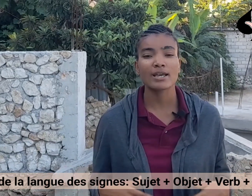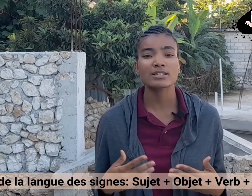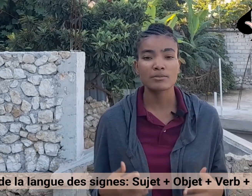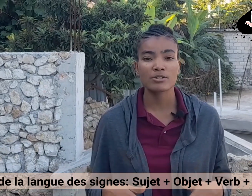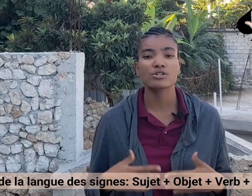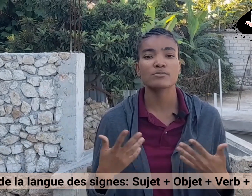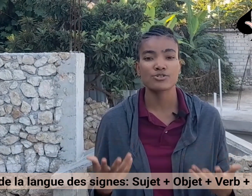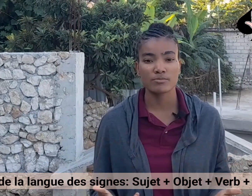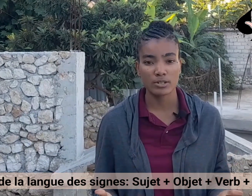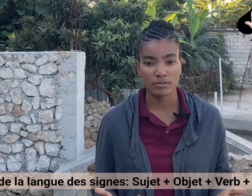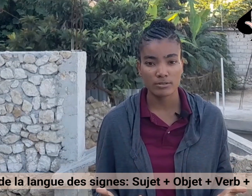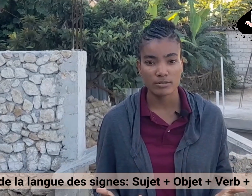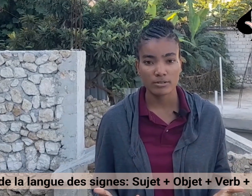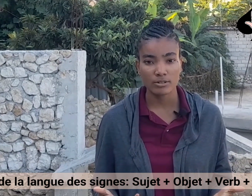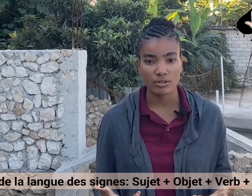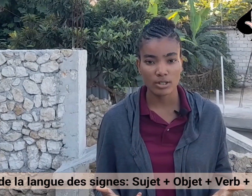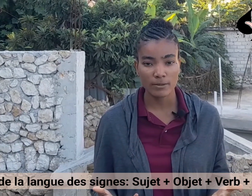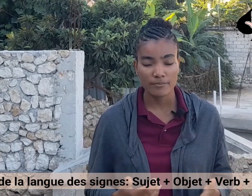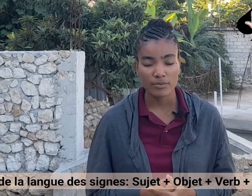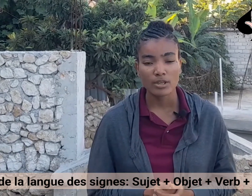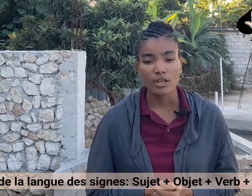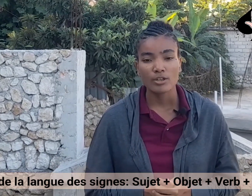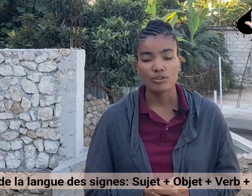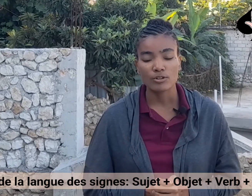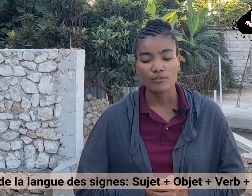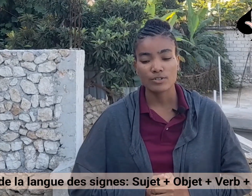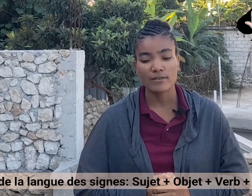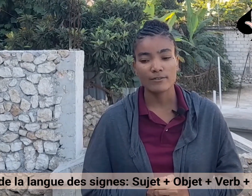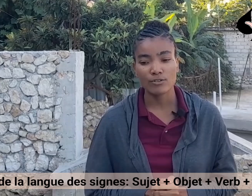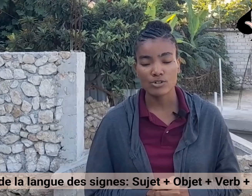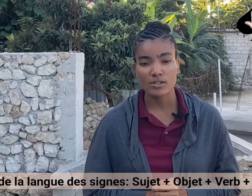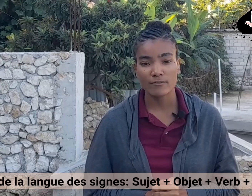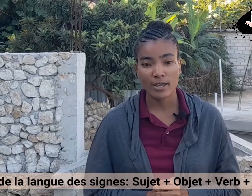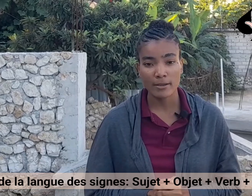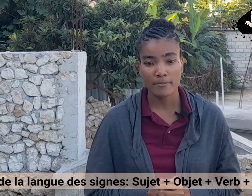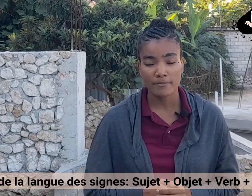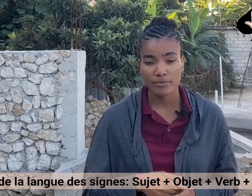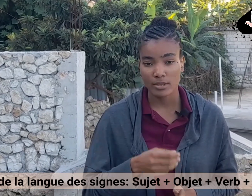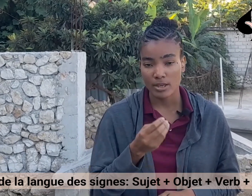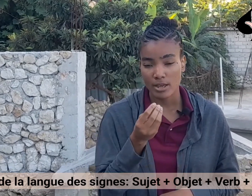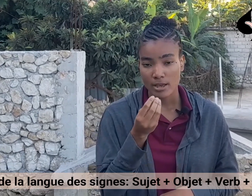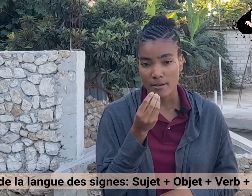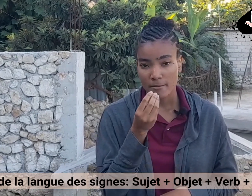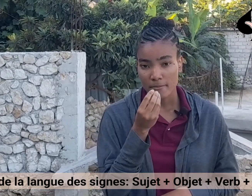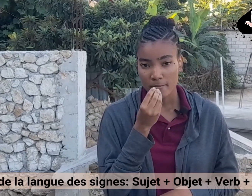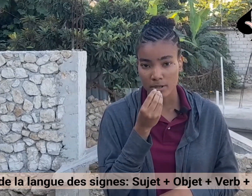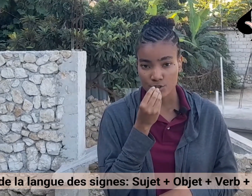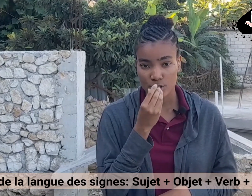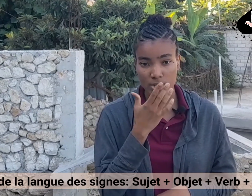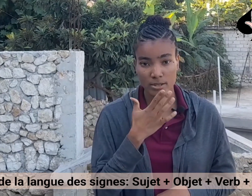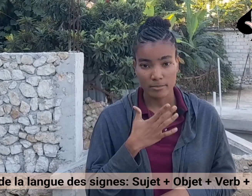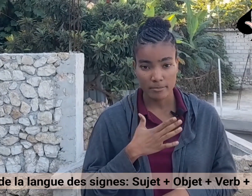est-ce qui mangeait maintenant? OK? Donc, vous avez vu que j'ai fait manger